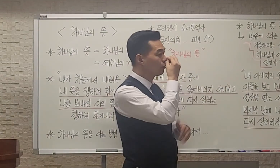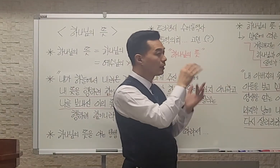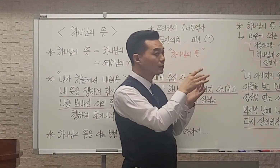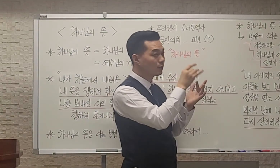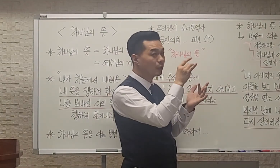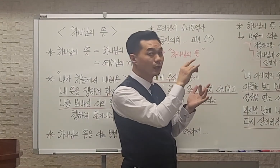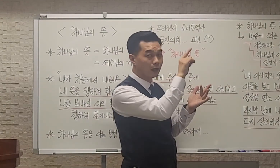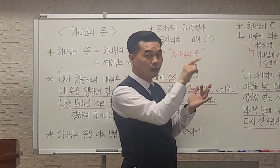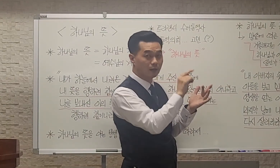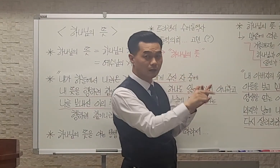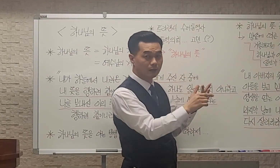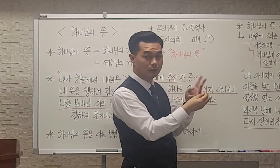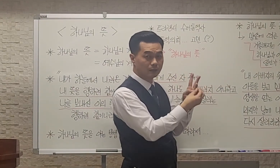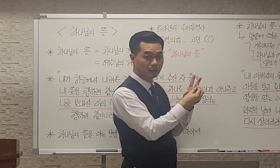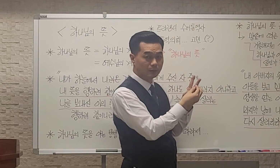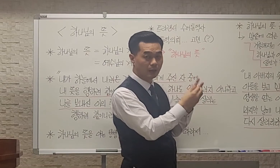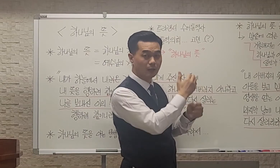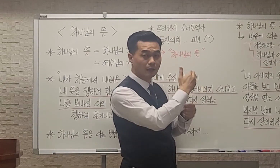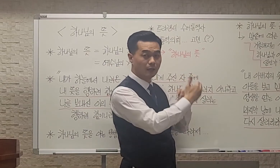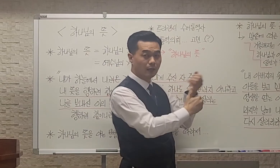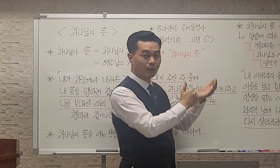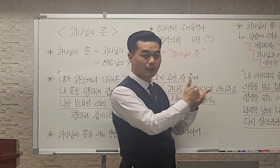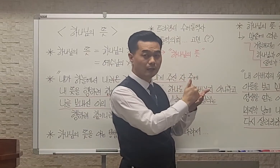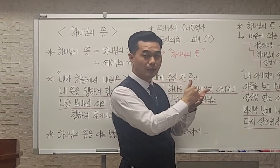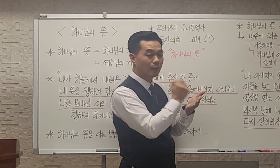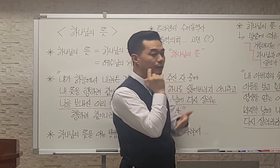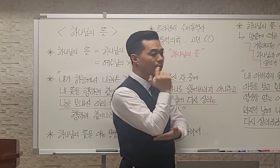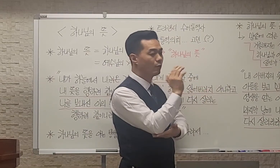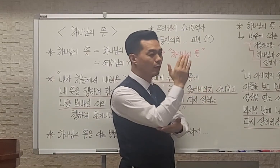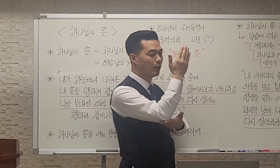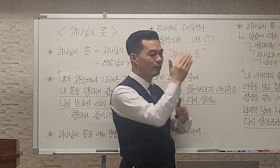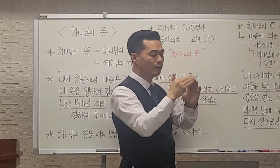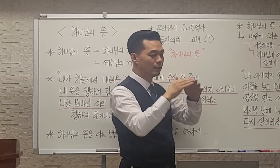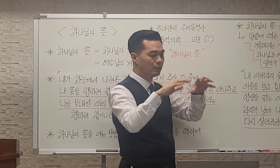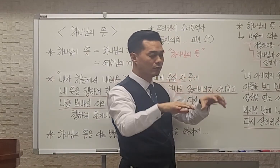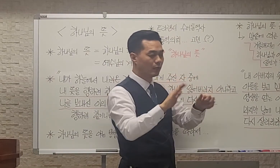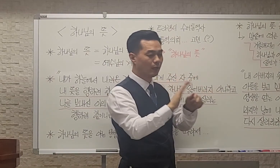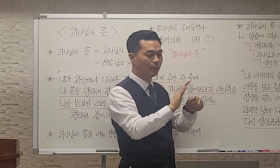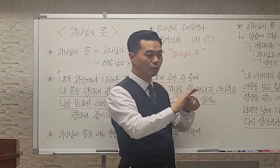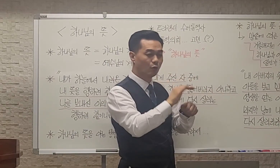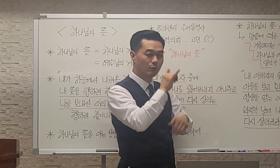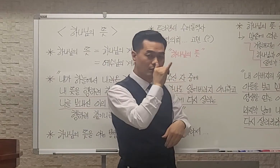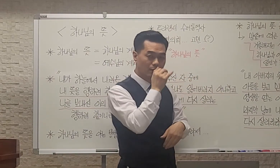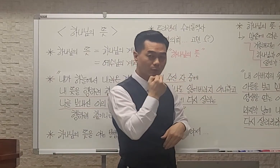거룩한 선택인가? 세 번째, 하나님께 영과 이웃에게 도움이 있는가 없는가?